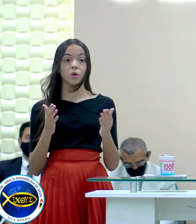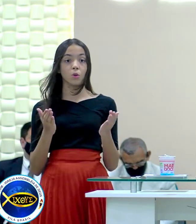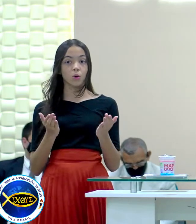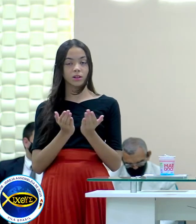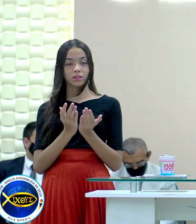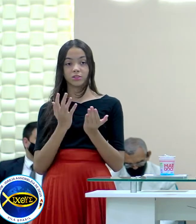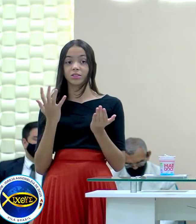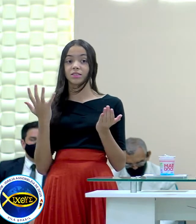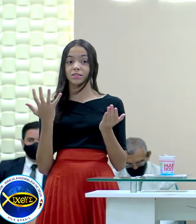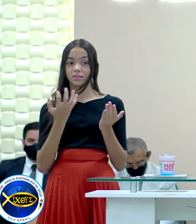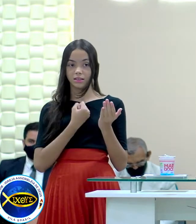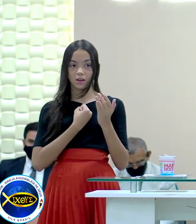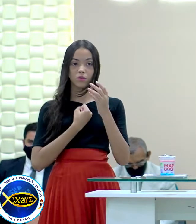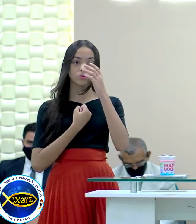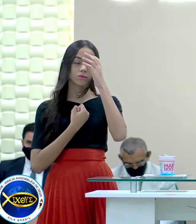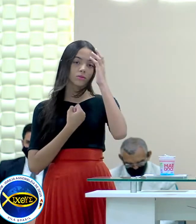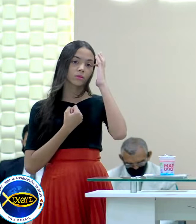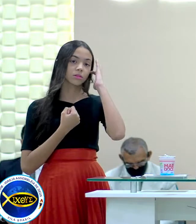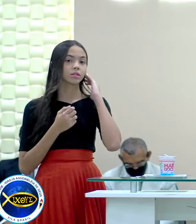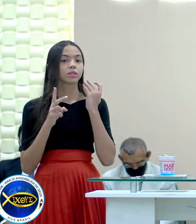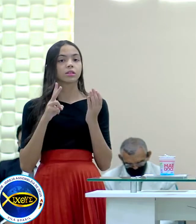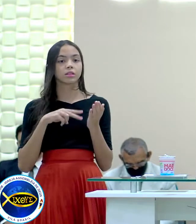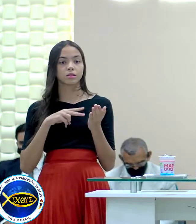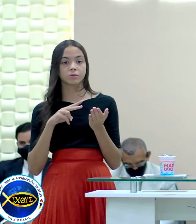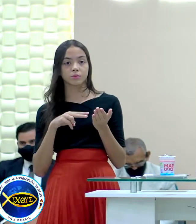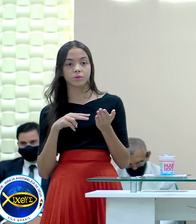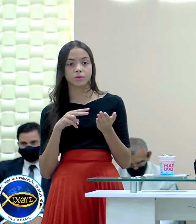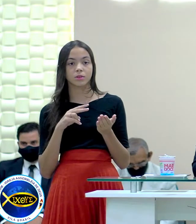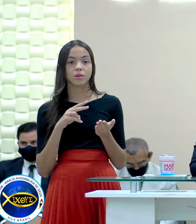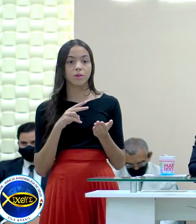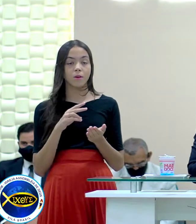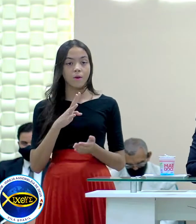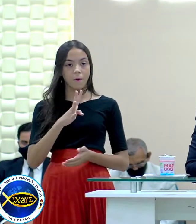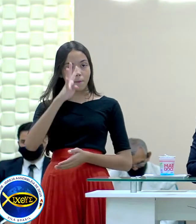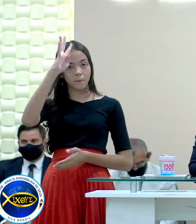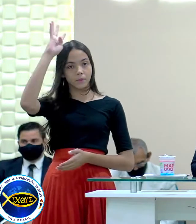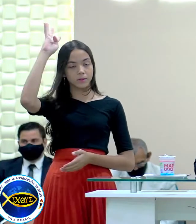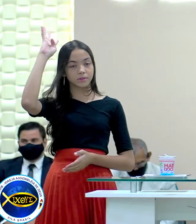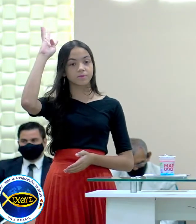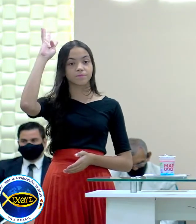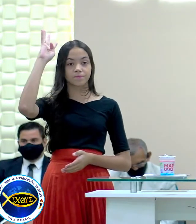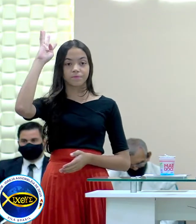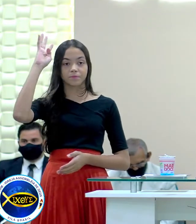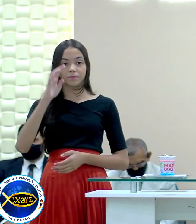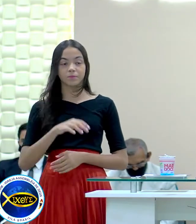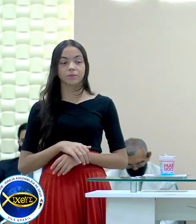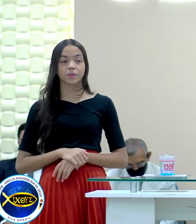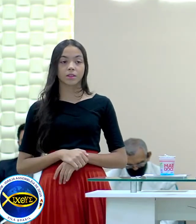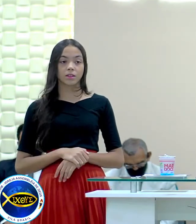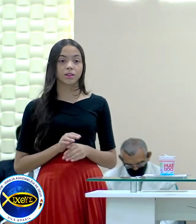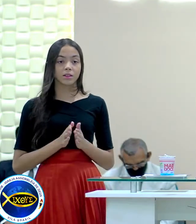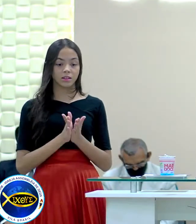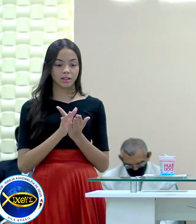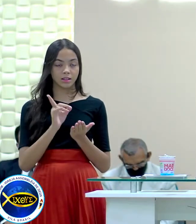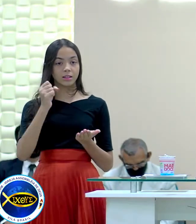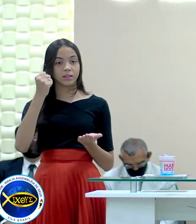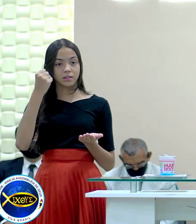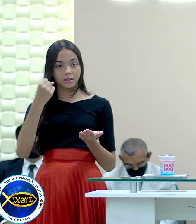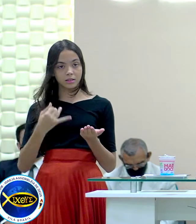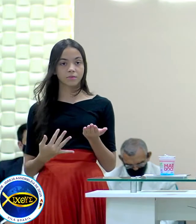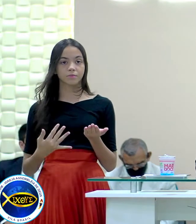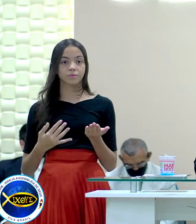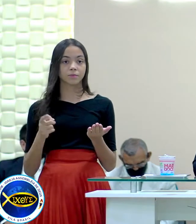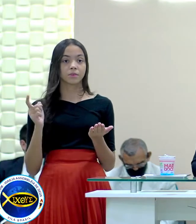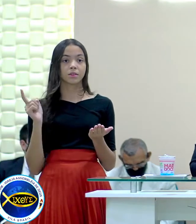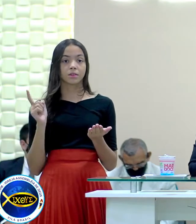salvo. Quando nós lemos em Romanos capítulo 1, versículo 5, a palavra do Senhor diz-nos assim: por meio